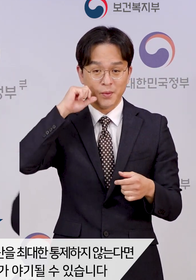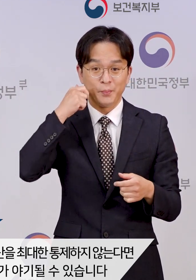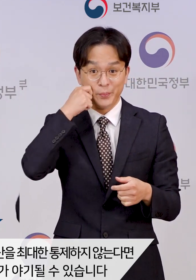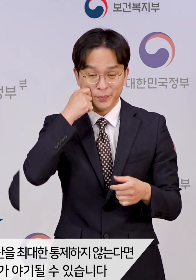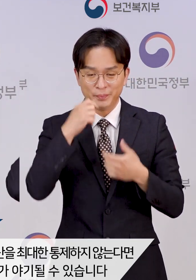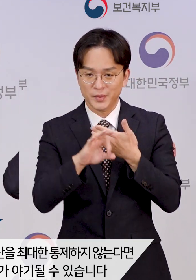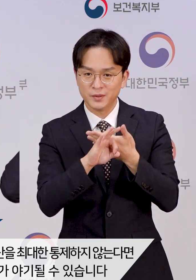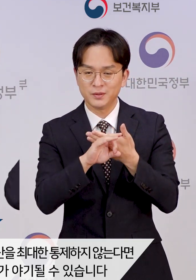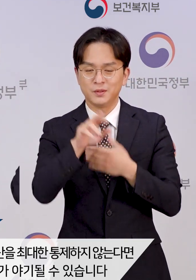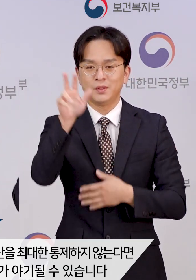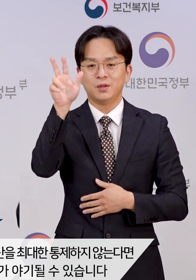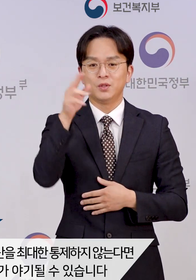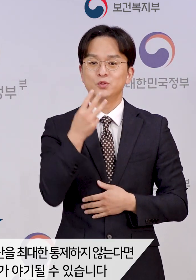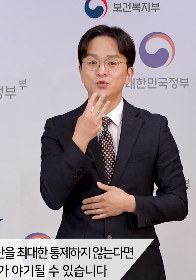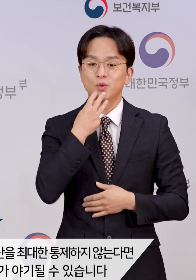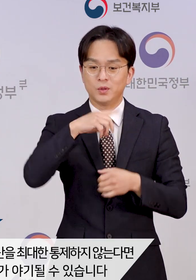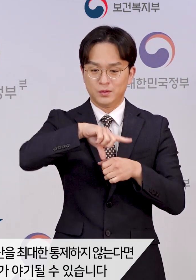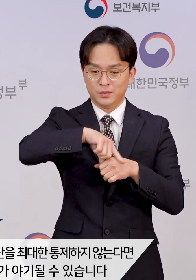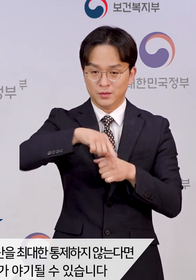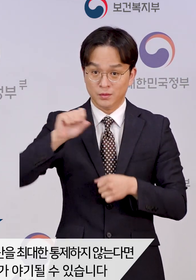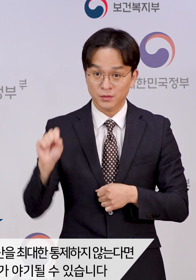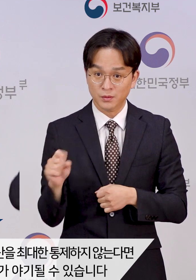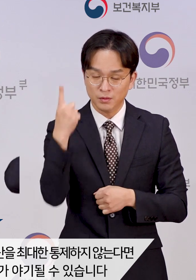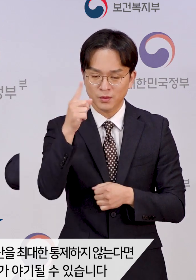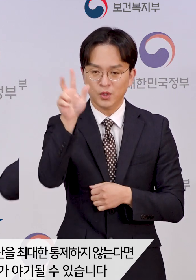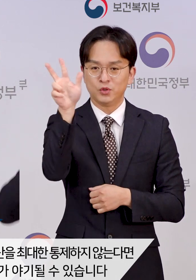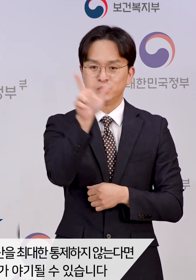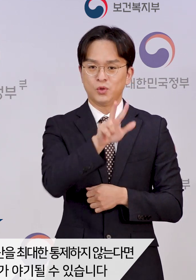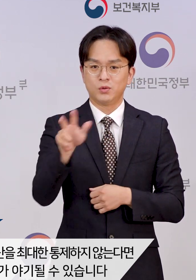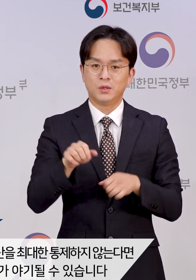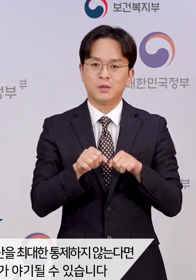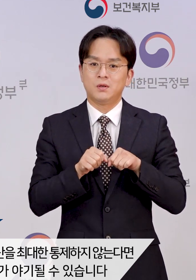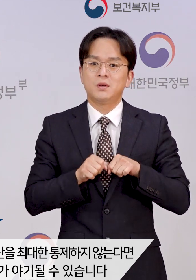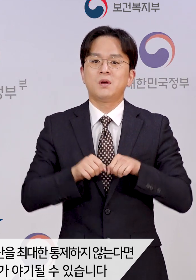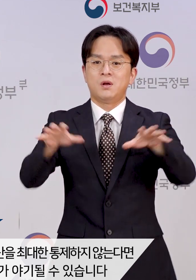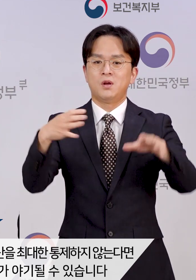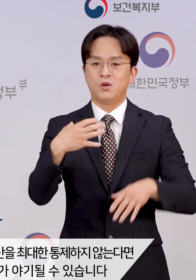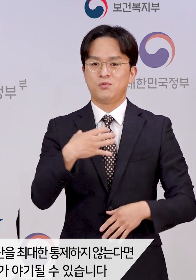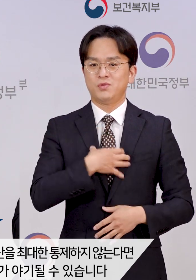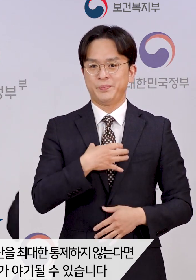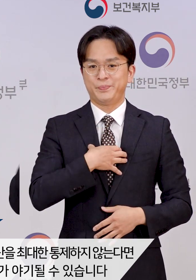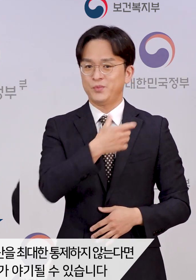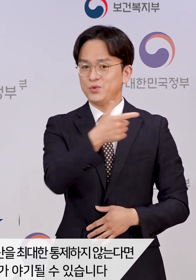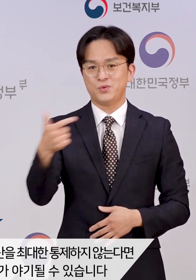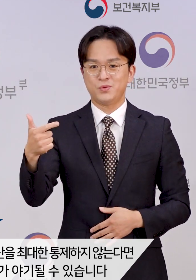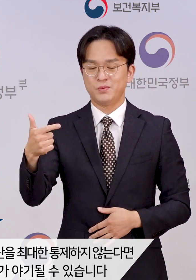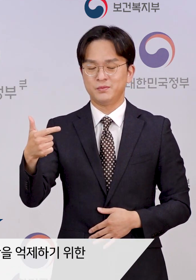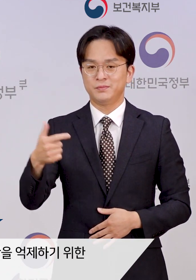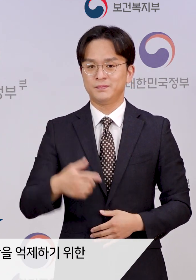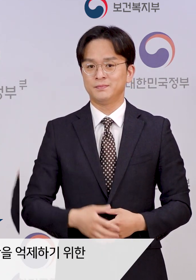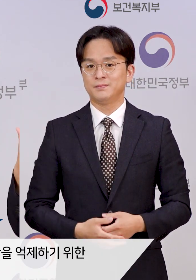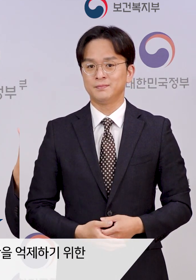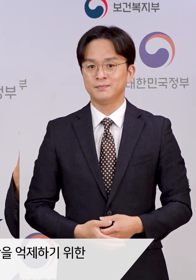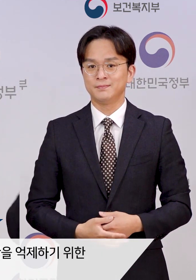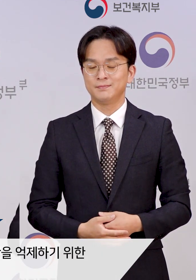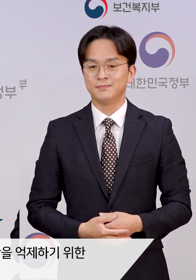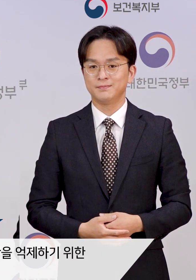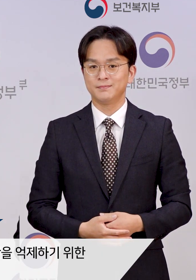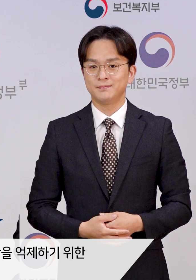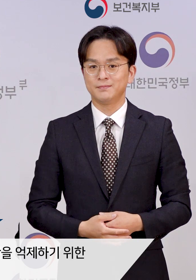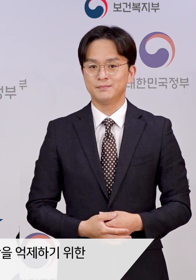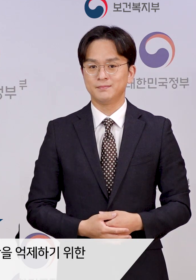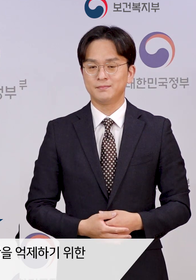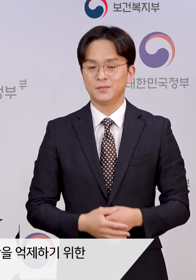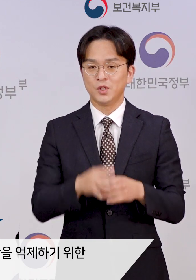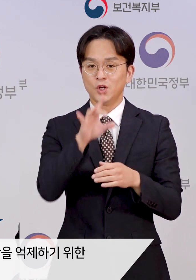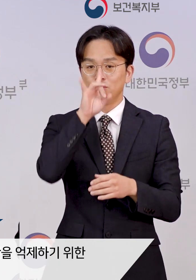전파와 환자의 급격한 증가로 인한 심각한 피해가 야기될 수 있습니다. 정부는 현